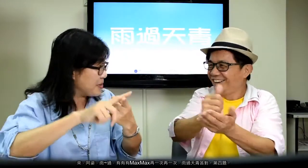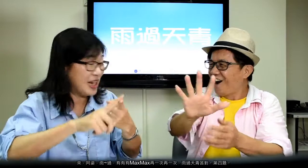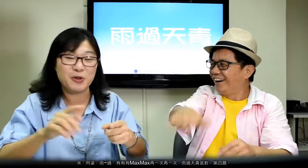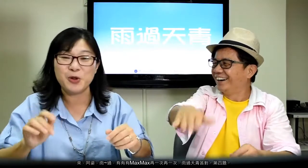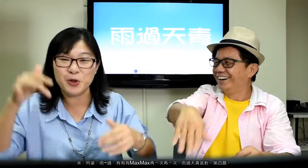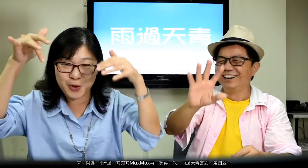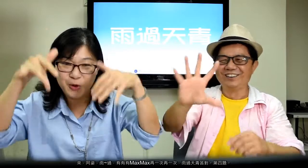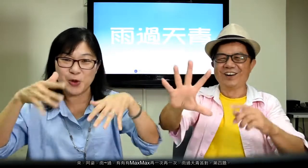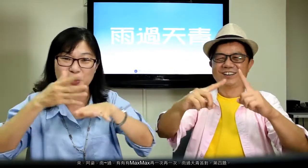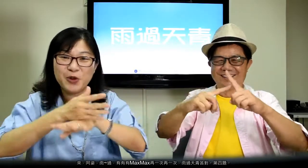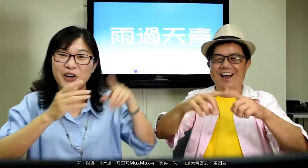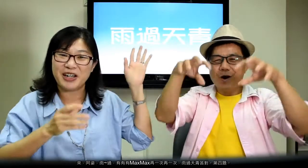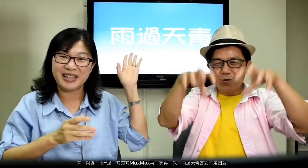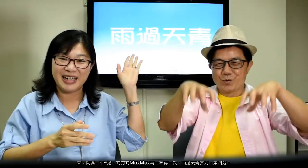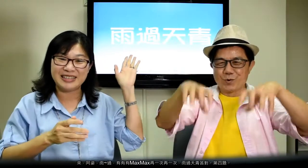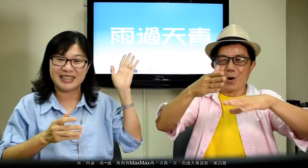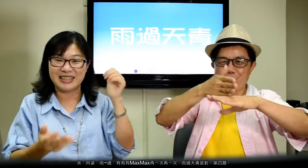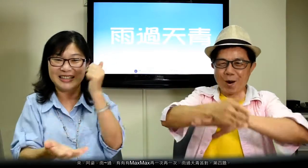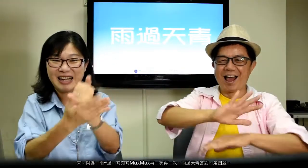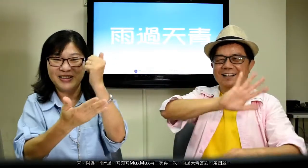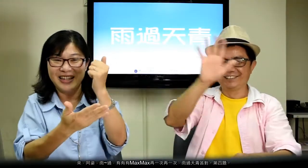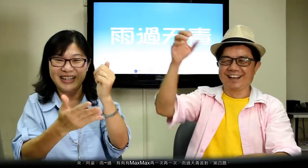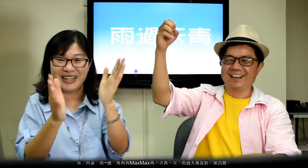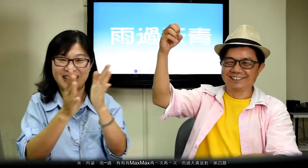对？雨过天晴，答对。